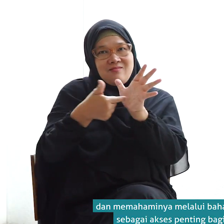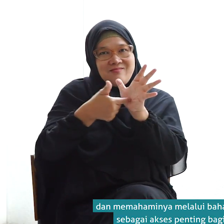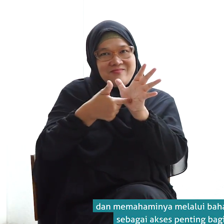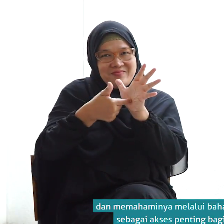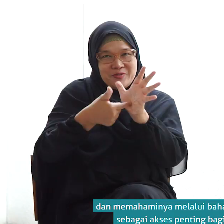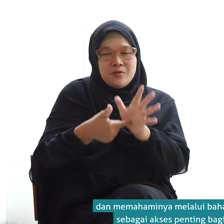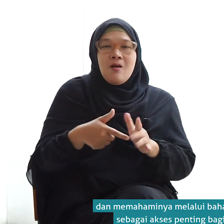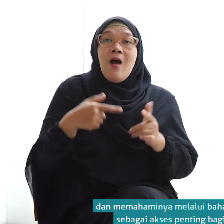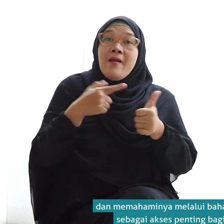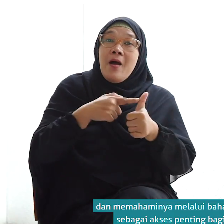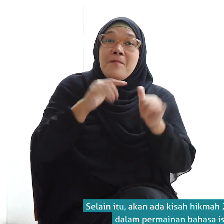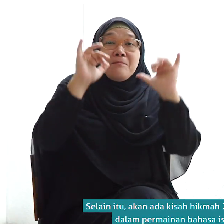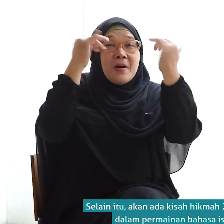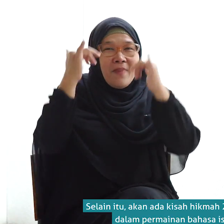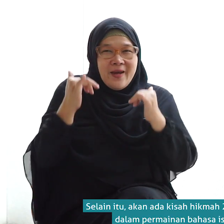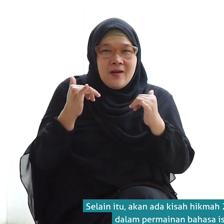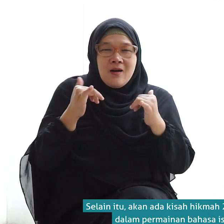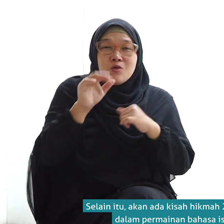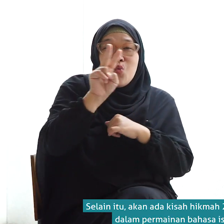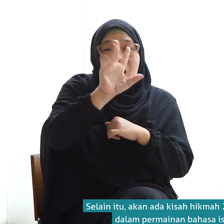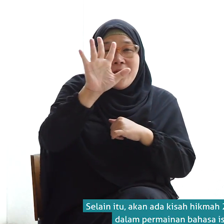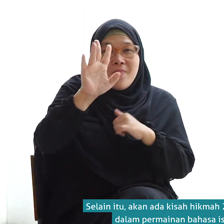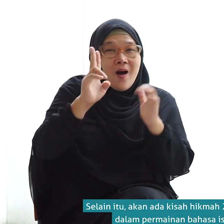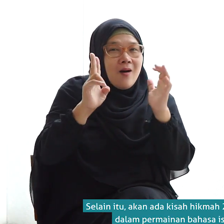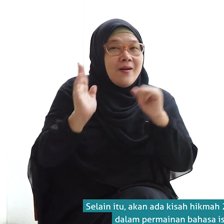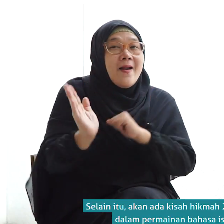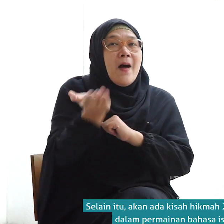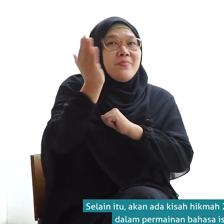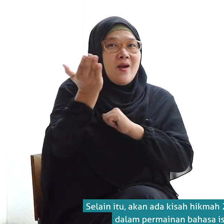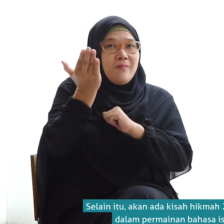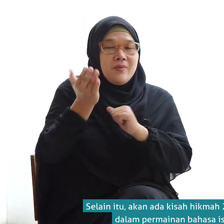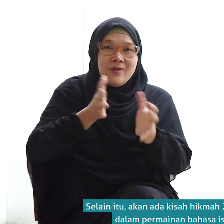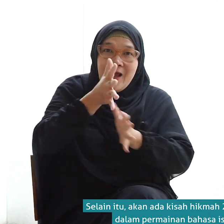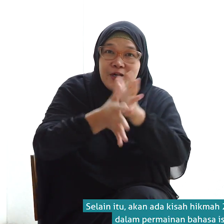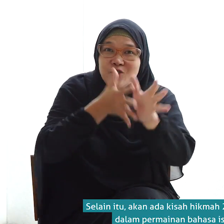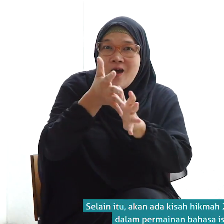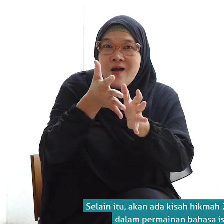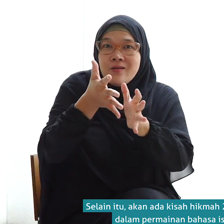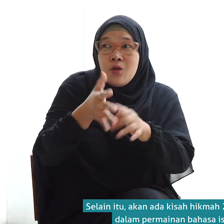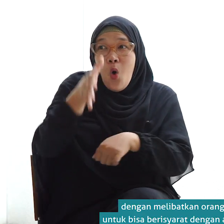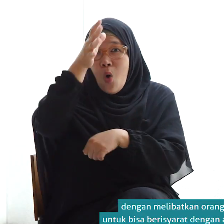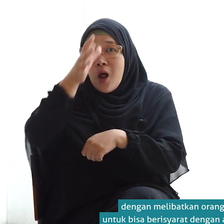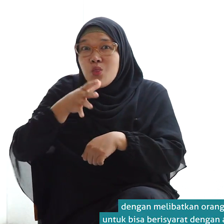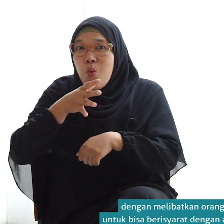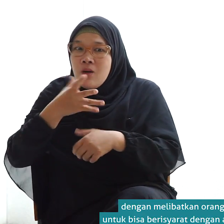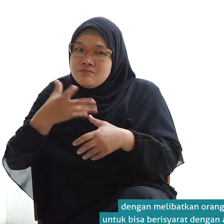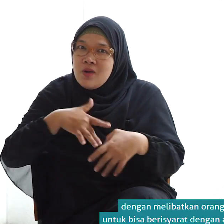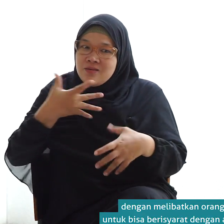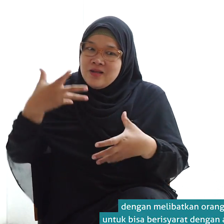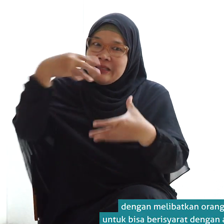akses penting bagi tuli. Selain itu, akan ada kisah hikmah 25 nabi-nabi dalam permainan bahasa isyarat dengan melibatkan orang tua untuk